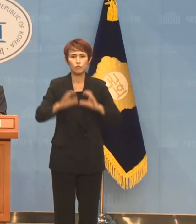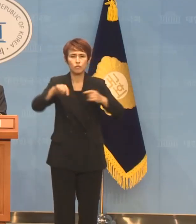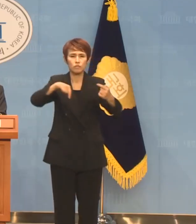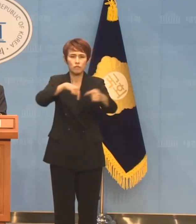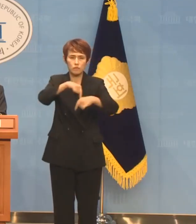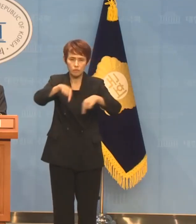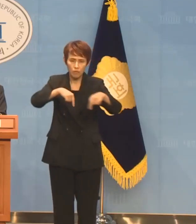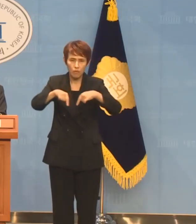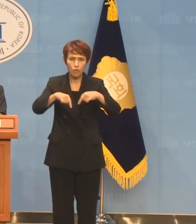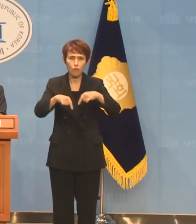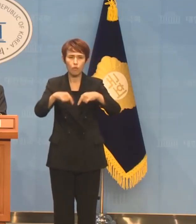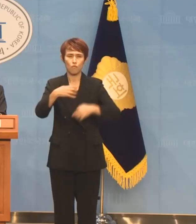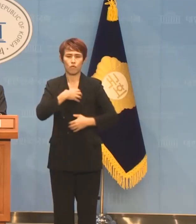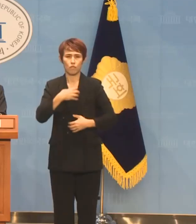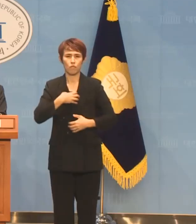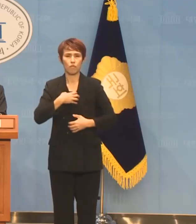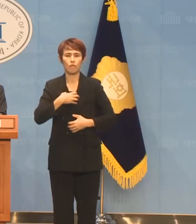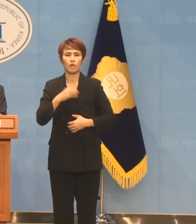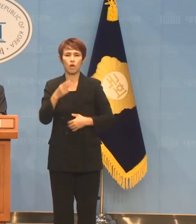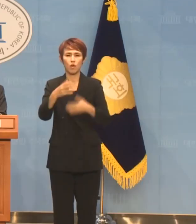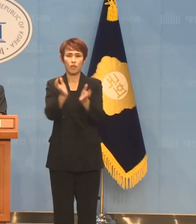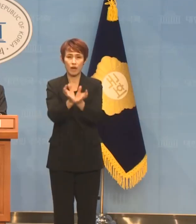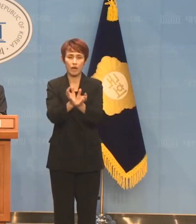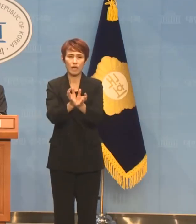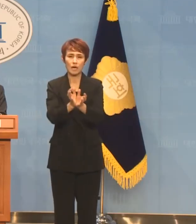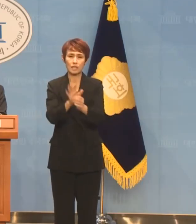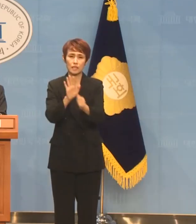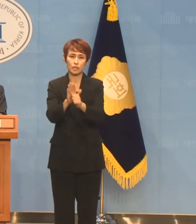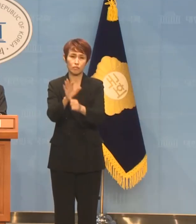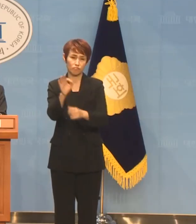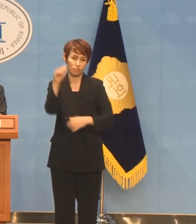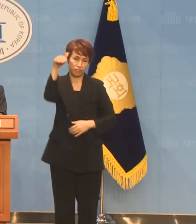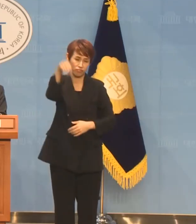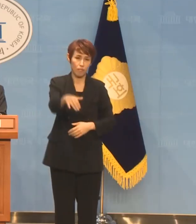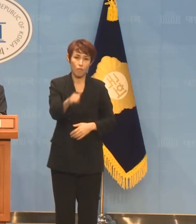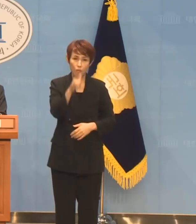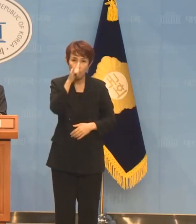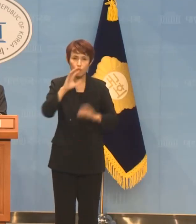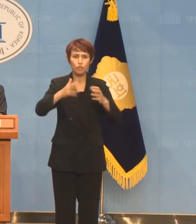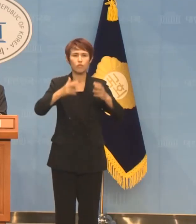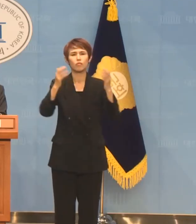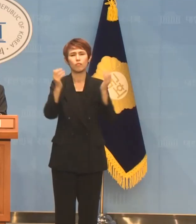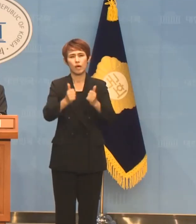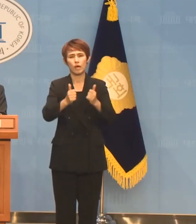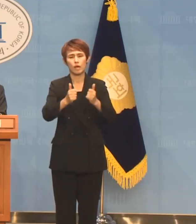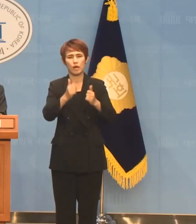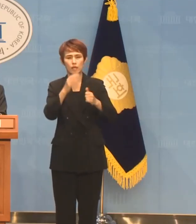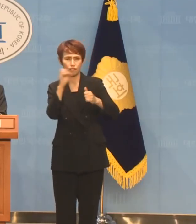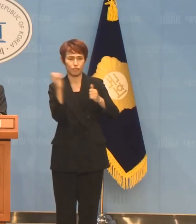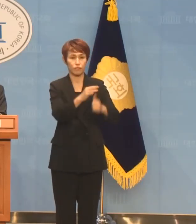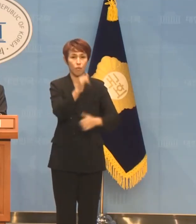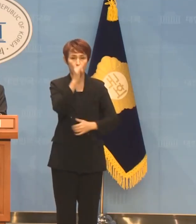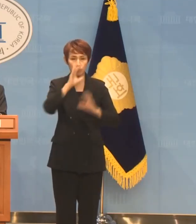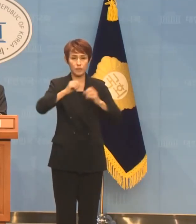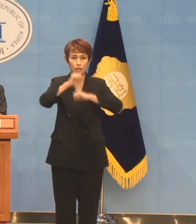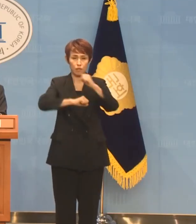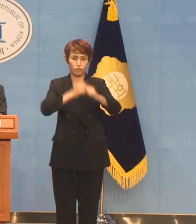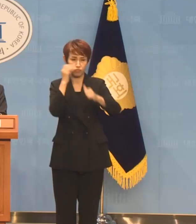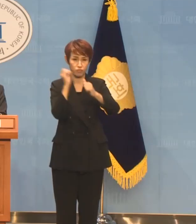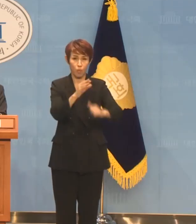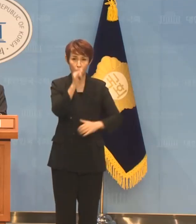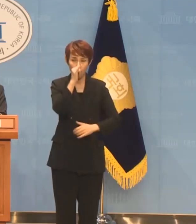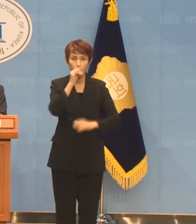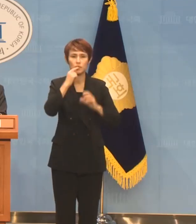국정위기와 여당 지지율 하락을 이유로 국회를 무력화하고 국민의 자유를 억압하려는 의도는